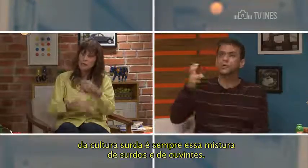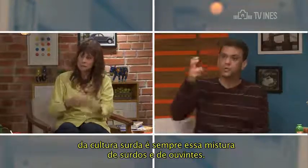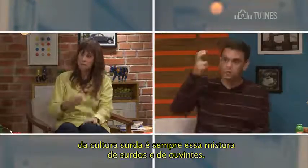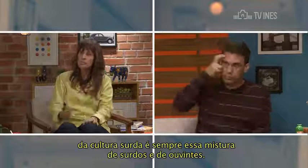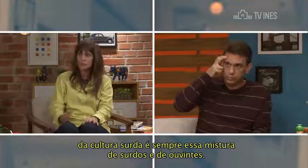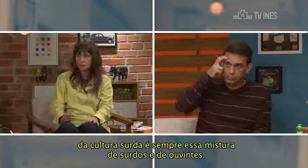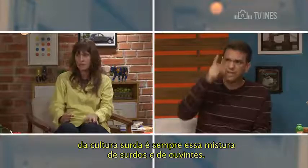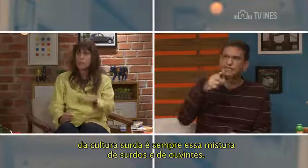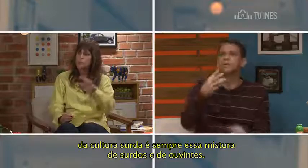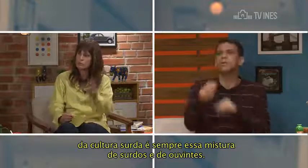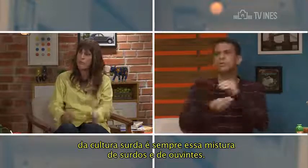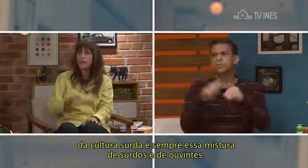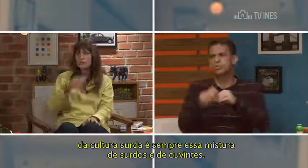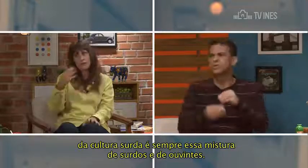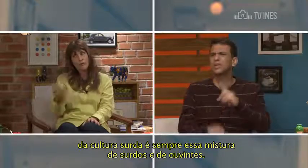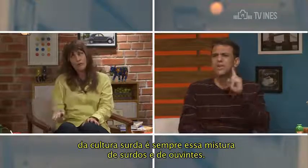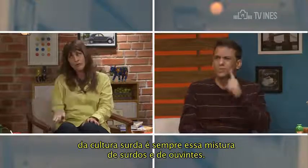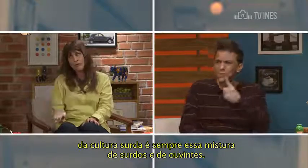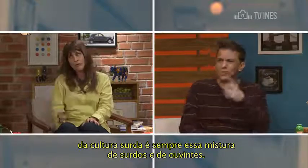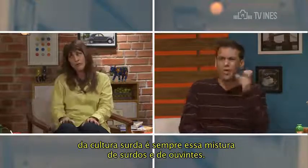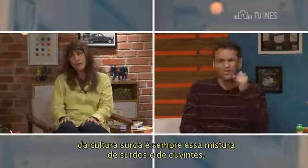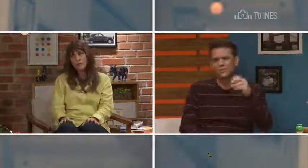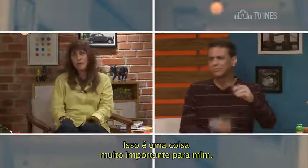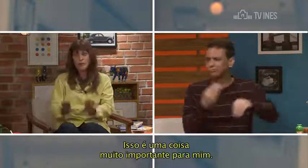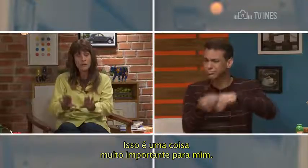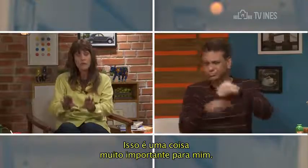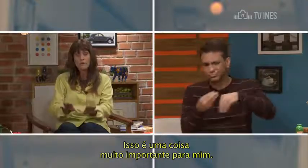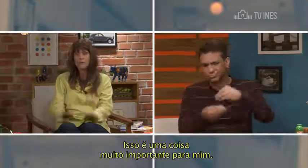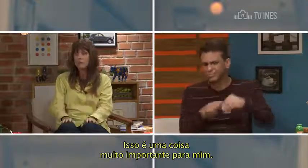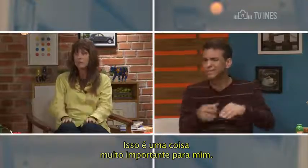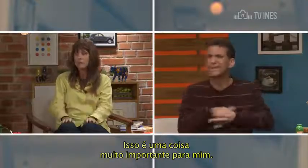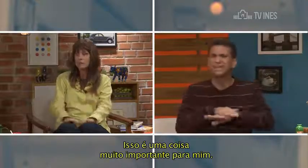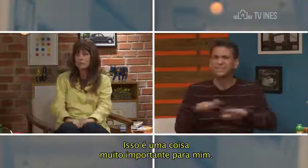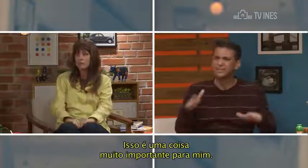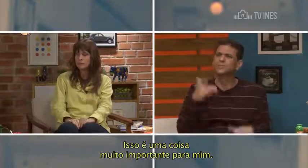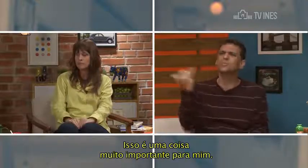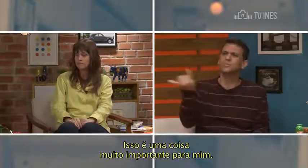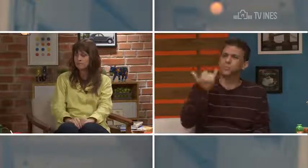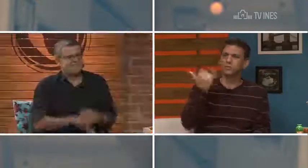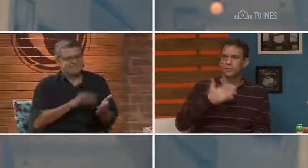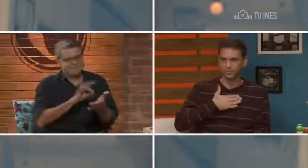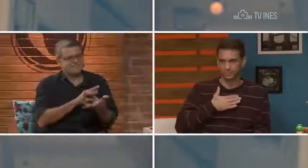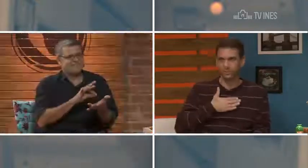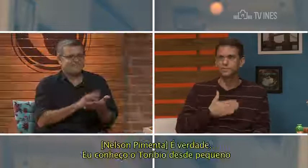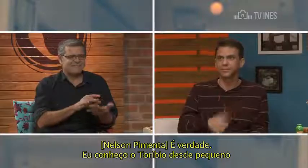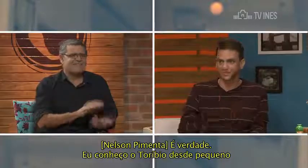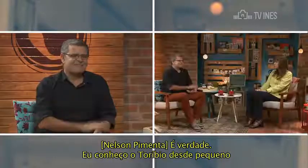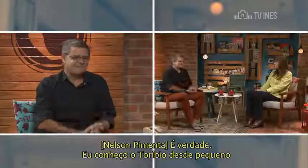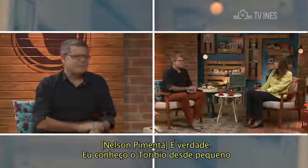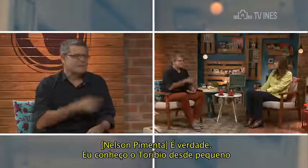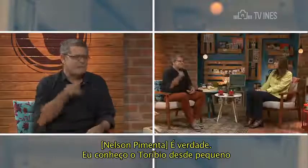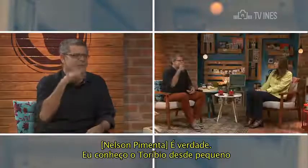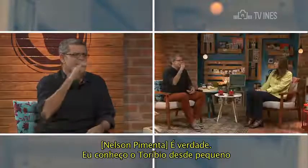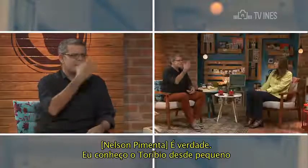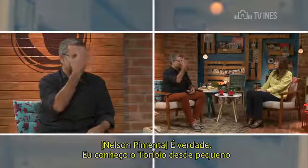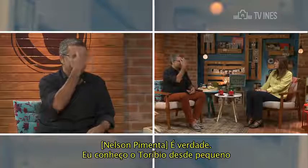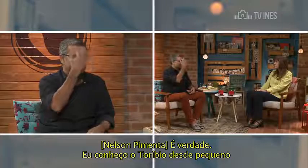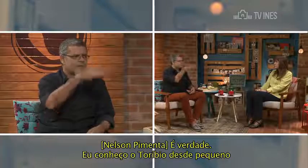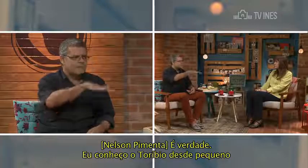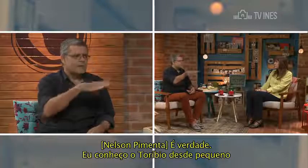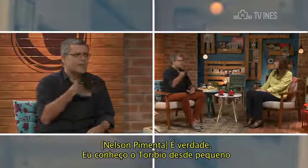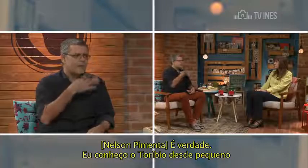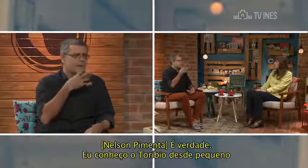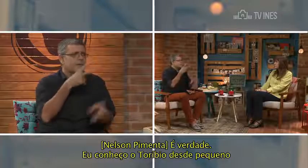sempre essa mistura de surdos e de ouvintes. Isso aí é uma coisa muito importante para mim. É verdade.